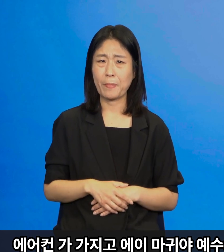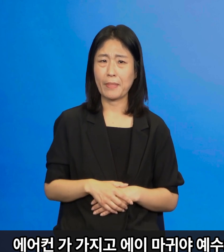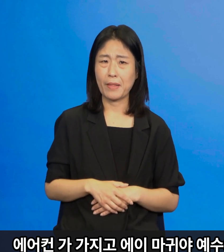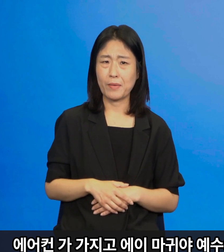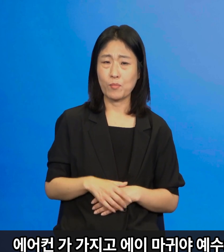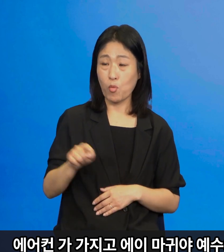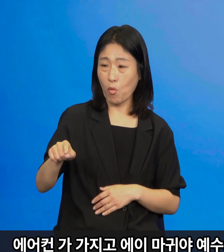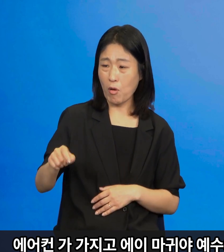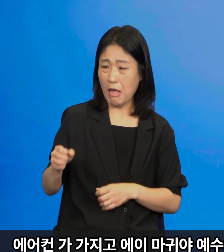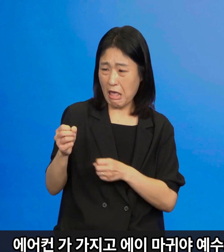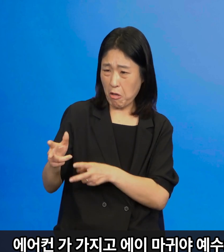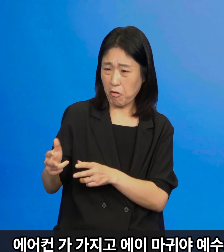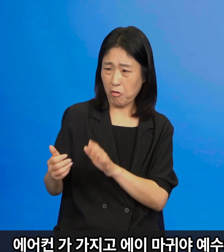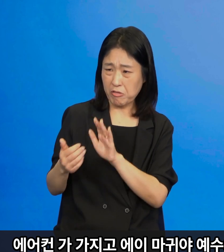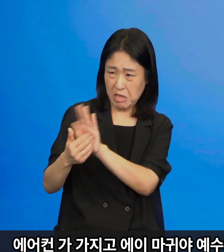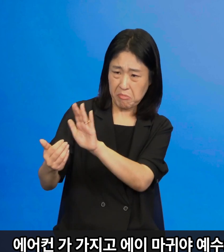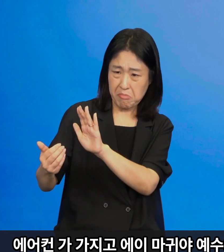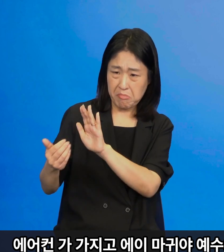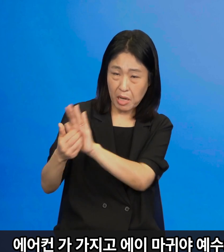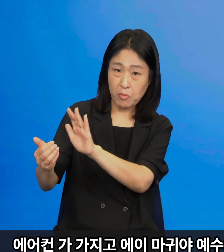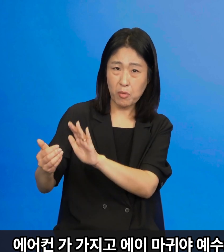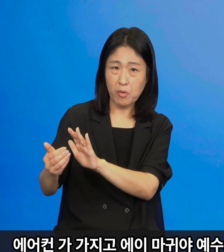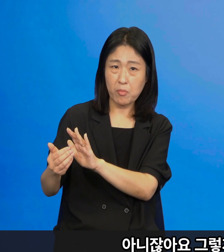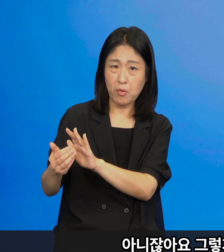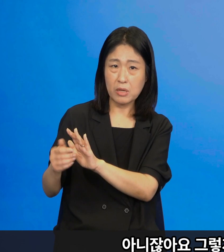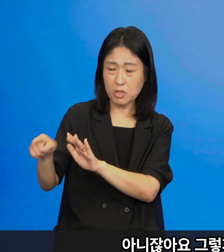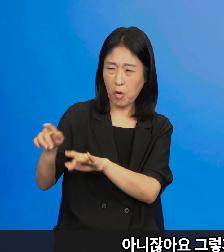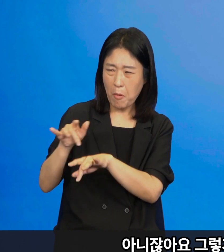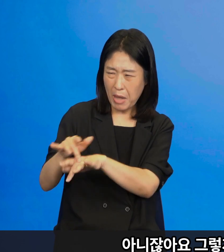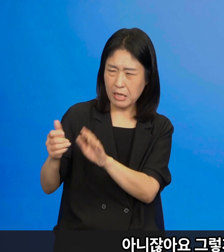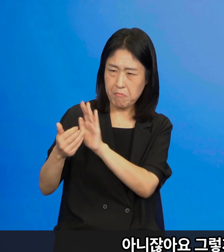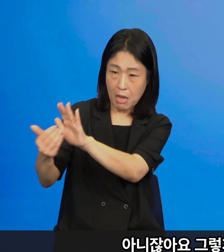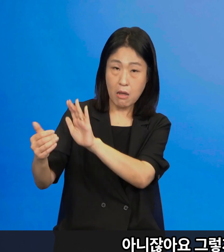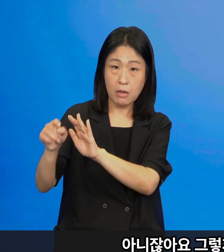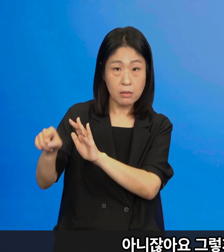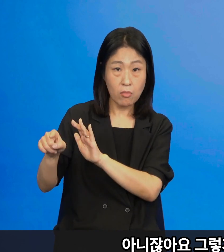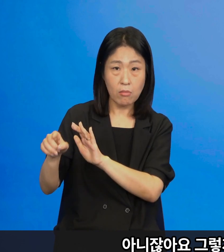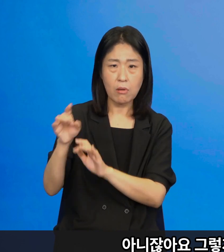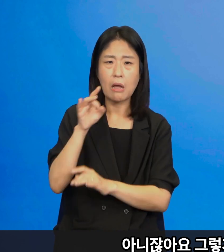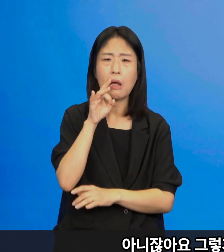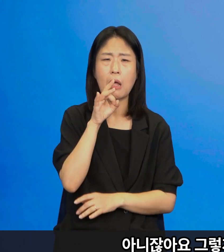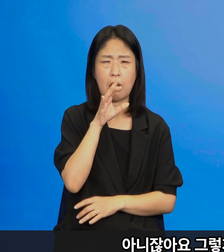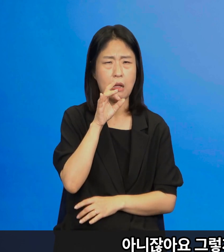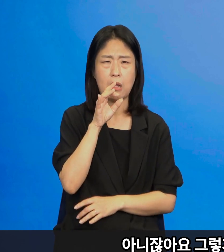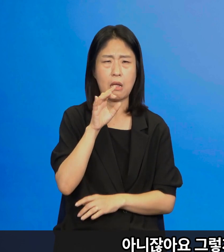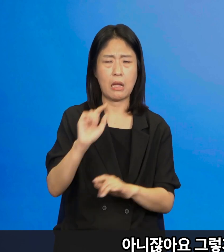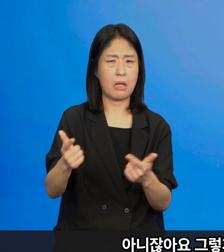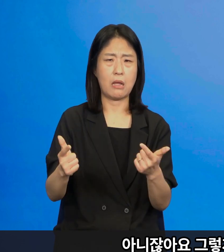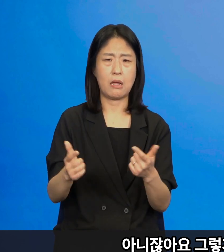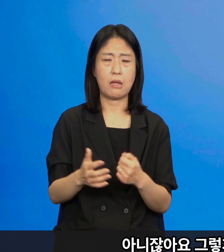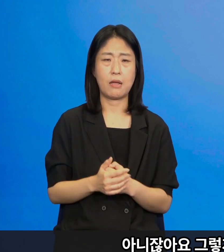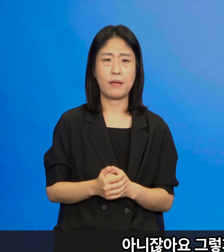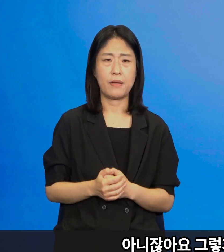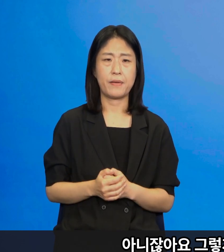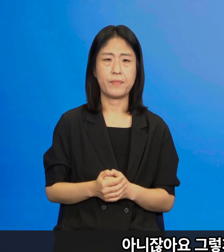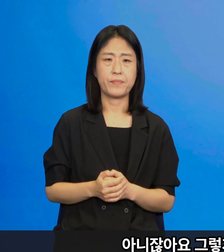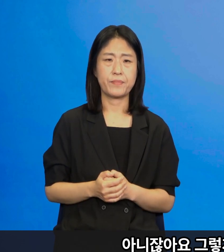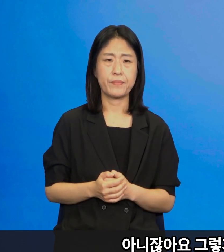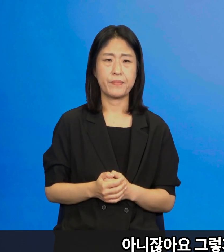가가지고 에이 마귀야 예수의 이름으로 막 떠나가라 막 이렇게 할 거예요? 아니잖아요. 그렇게 싸우는 게